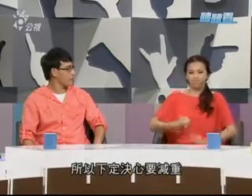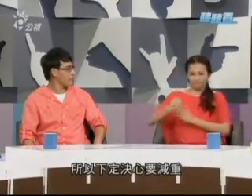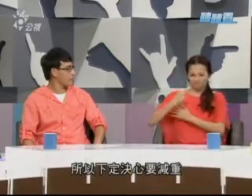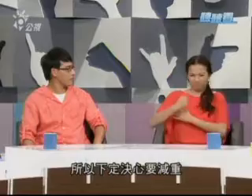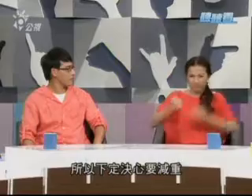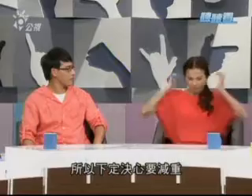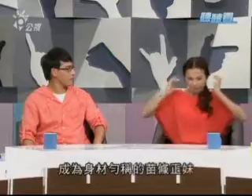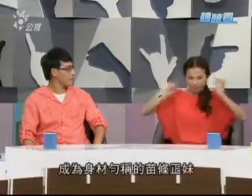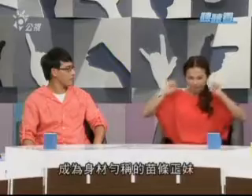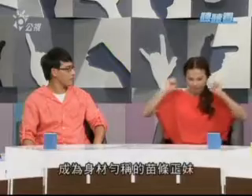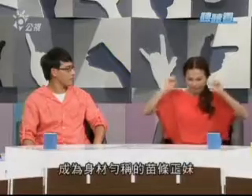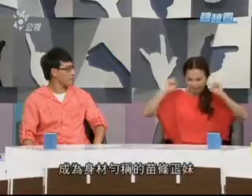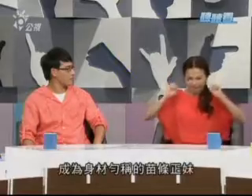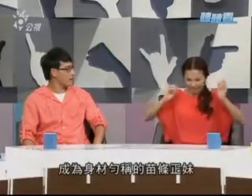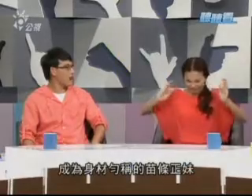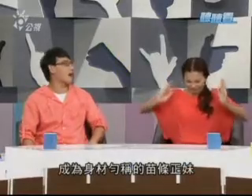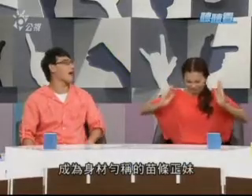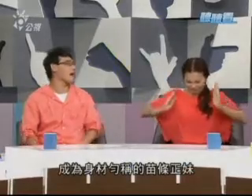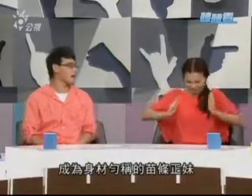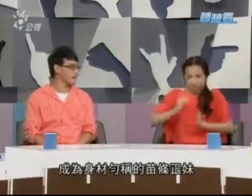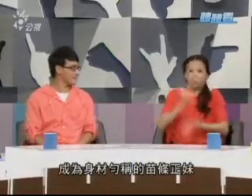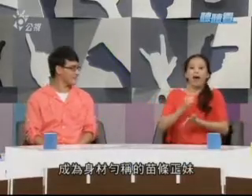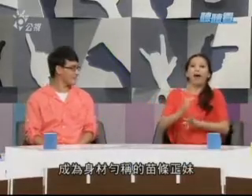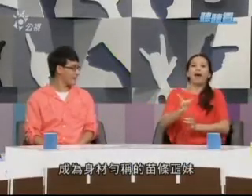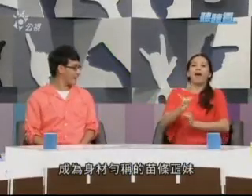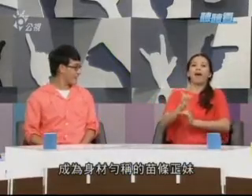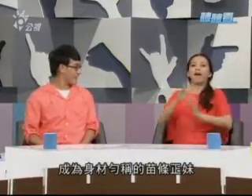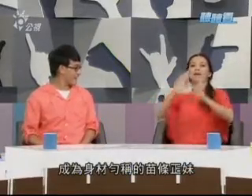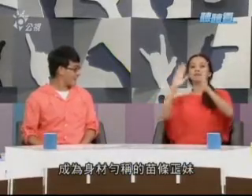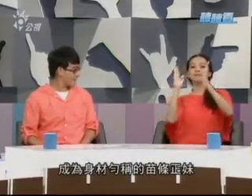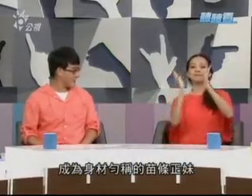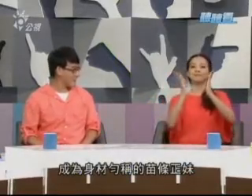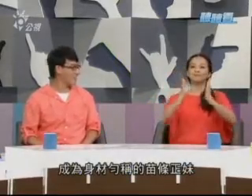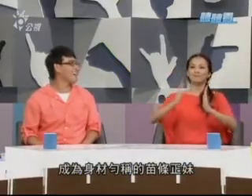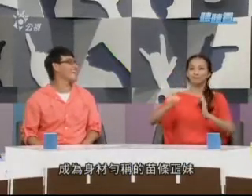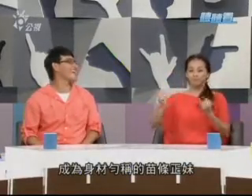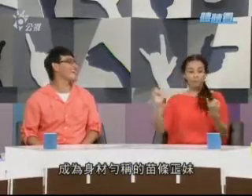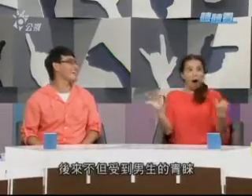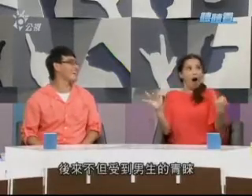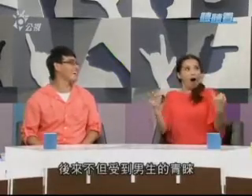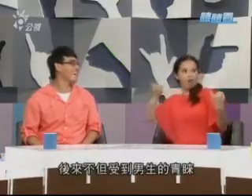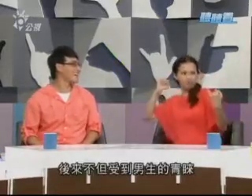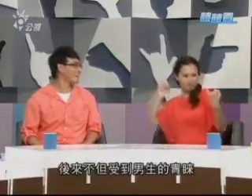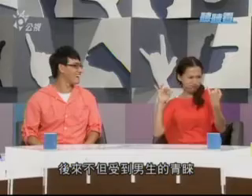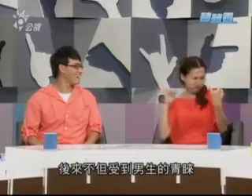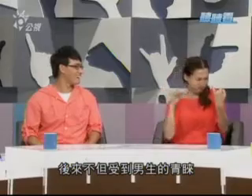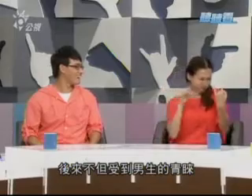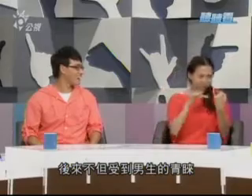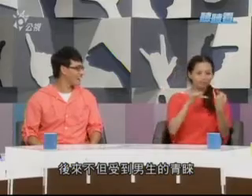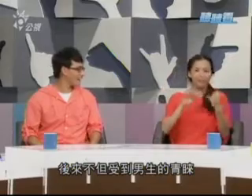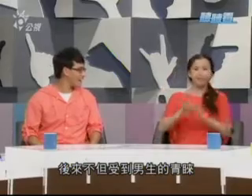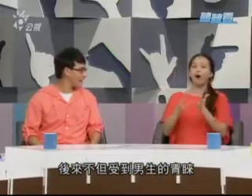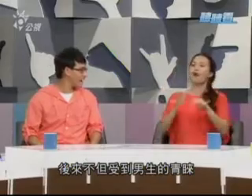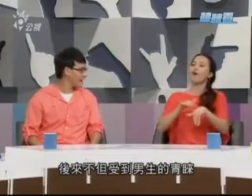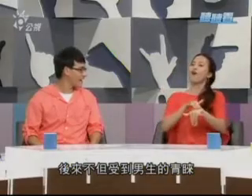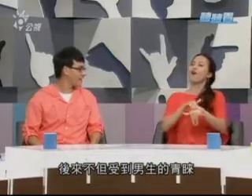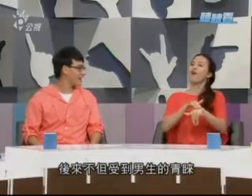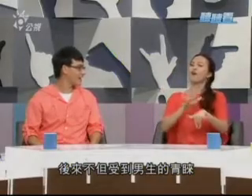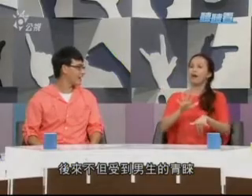减重，成为身材匀称的苗条正妹。 后来呢，不但受到男生的青睐，还